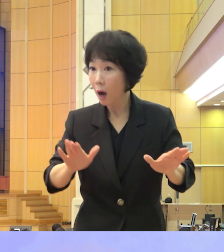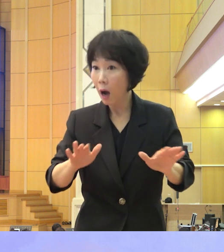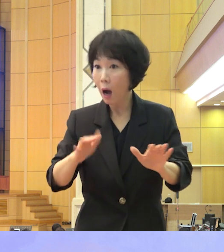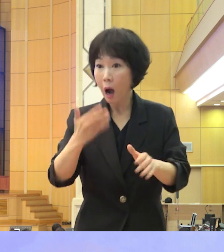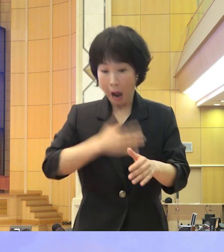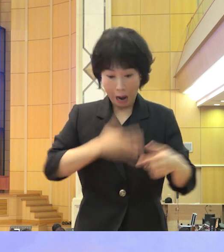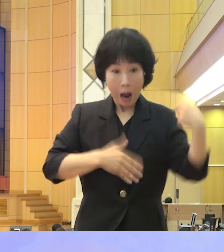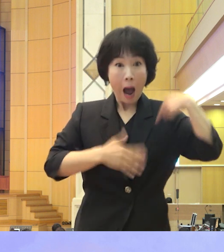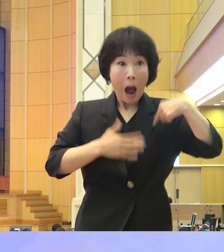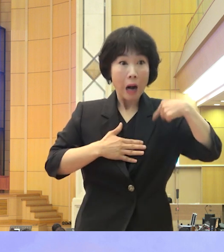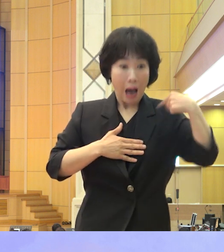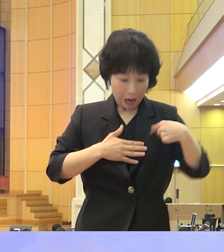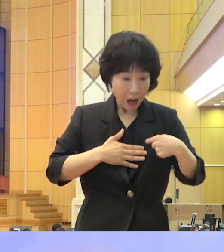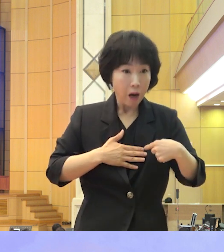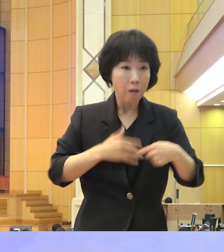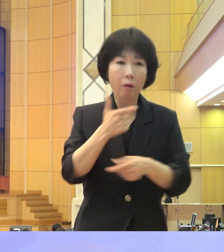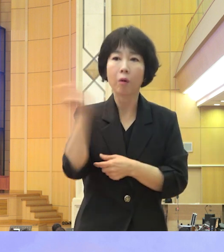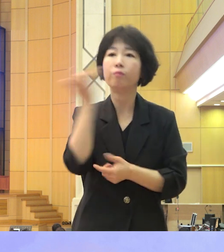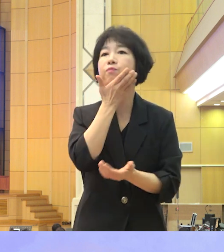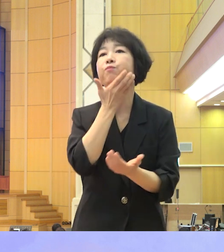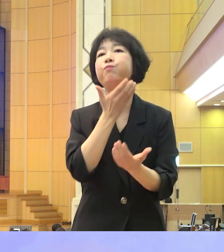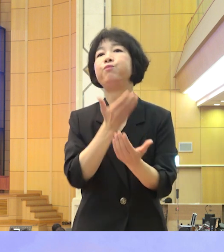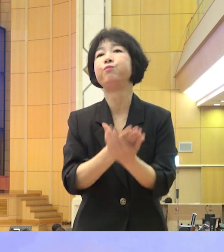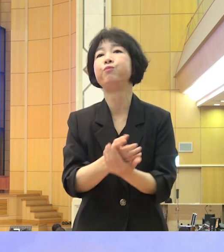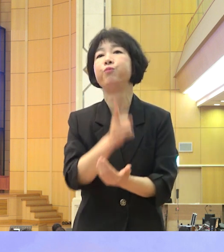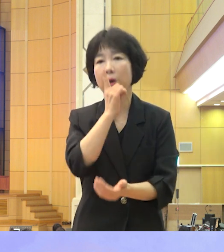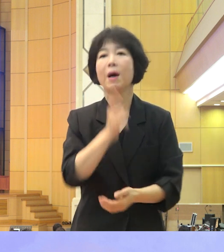아는 것이 중요하다는 것을 말하는 거예요.